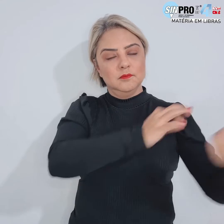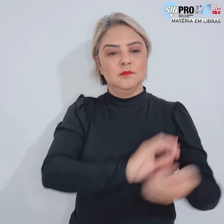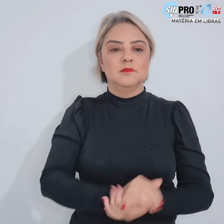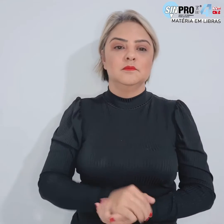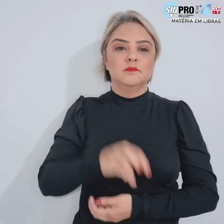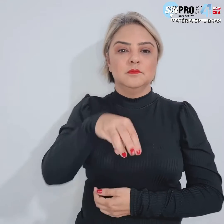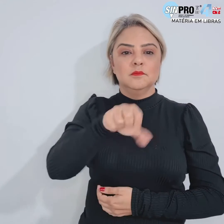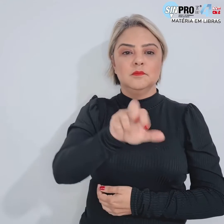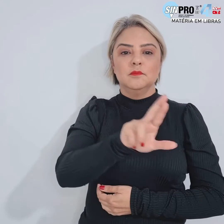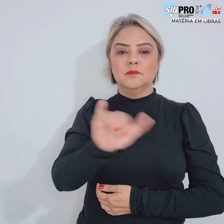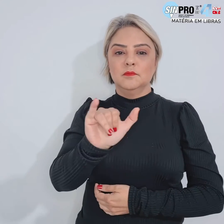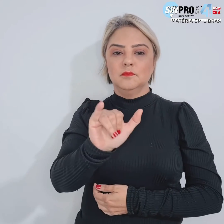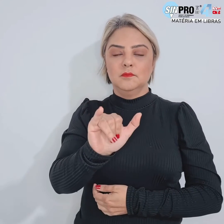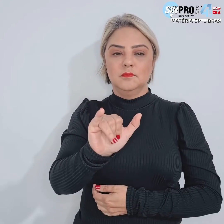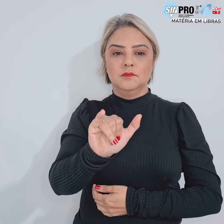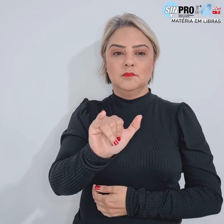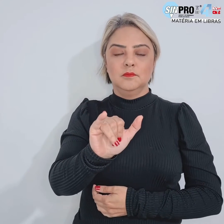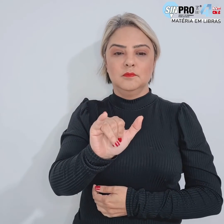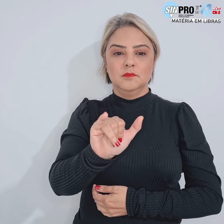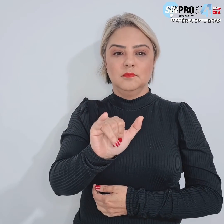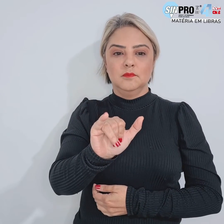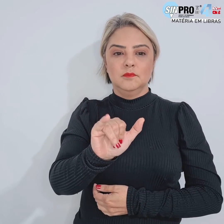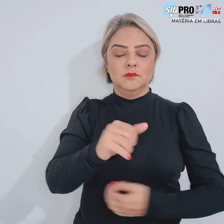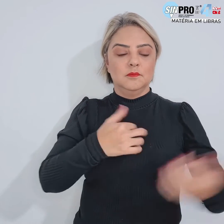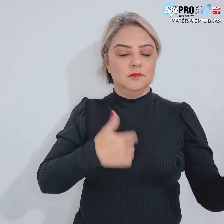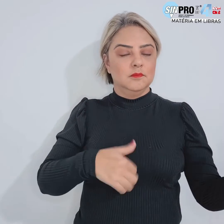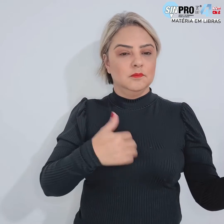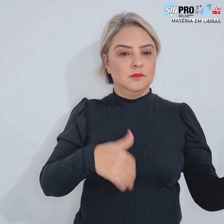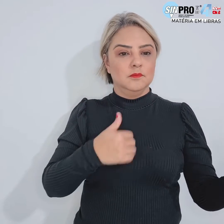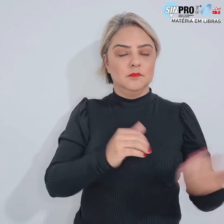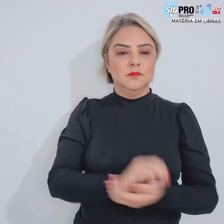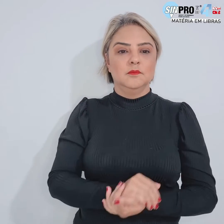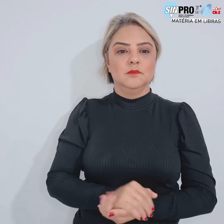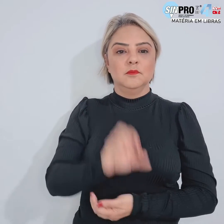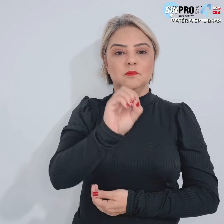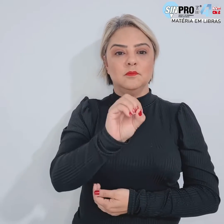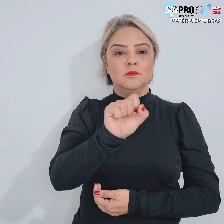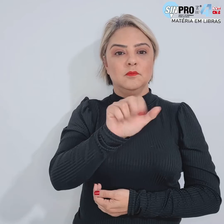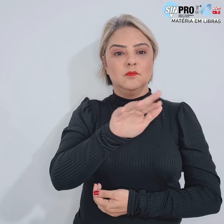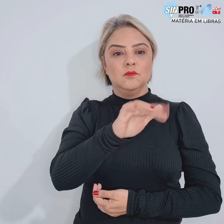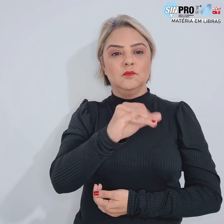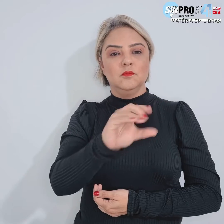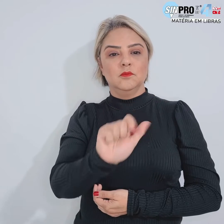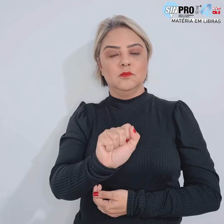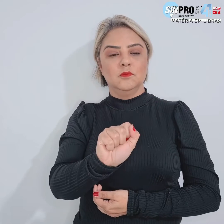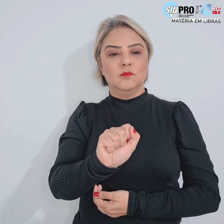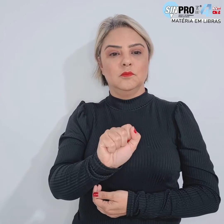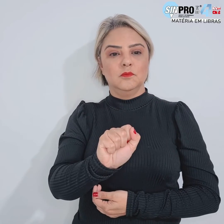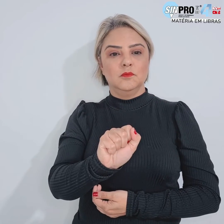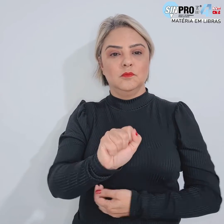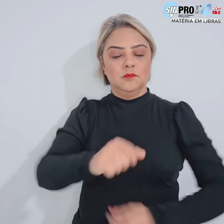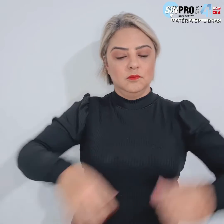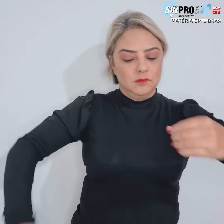Marie Novion, viola. Ocelo Mendonça, violoncelo.